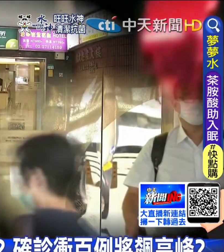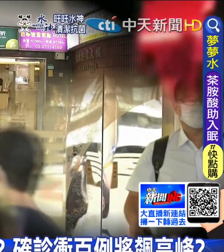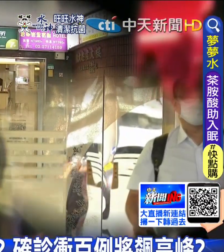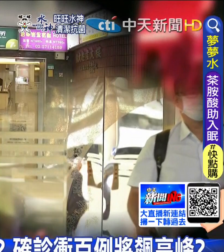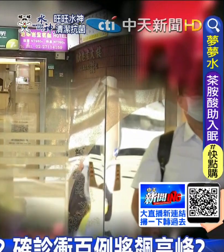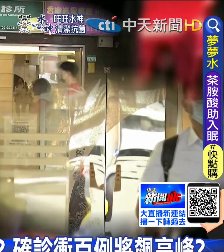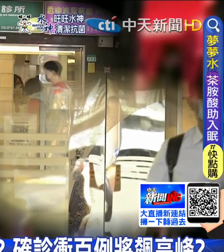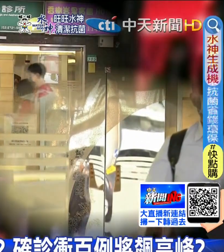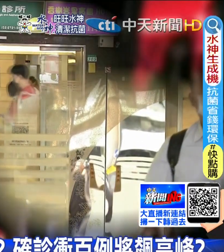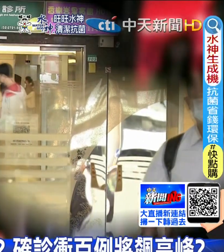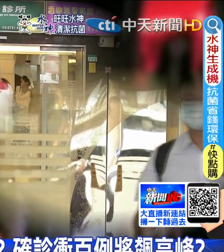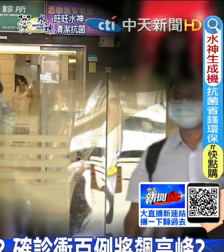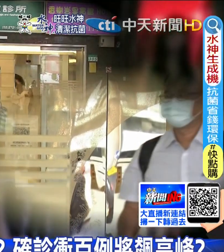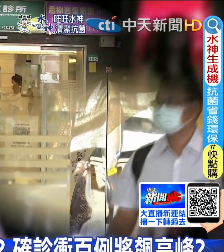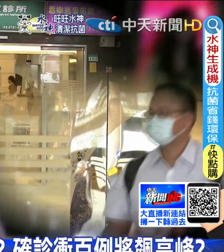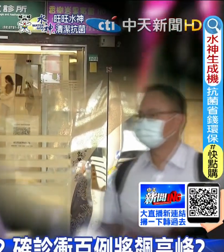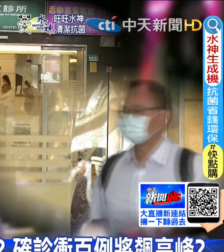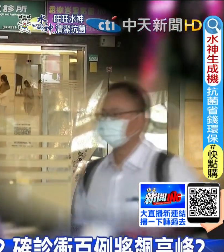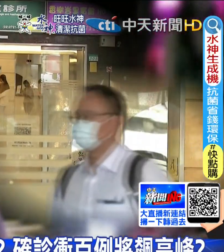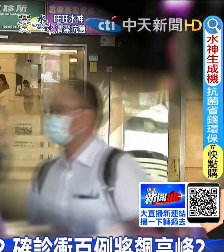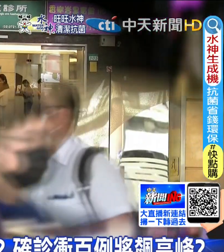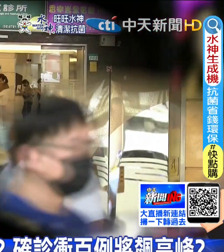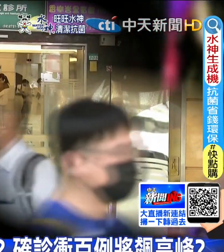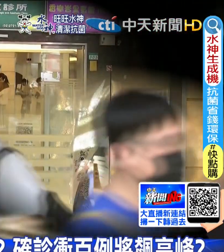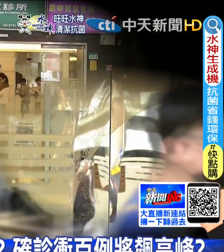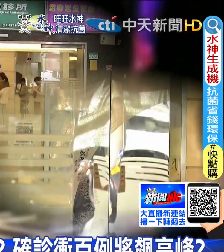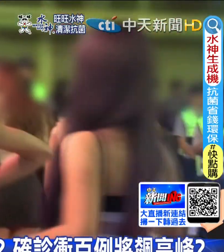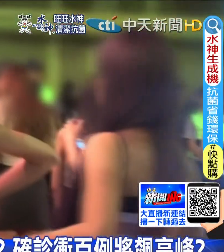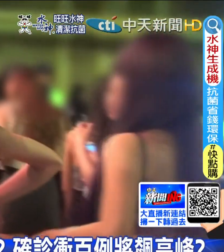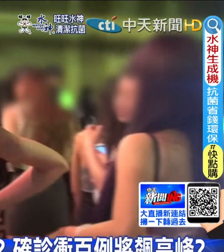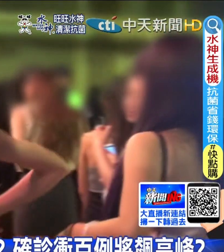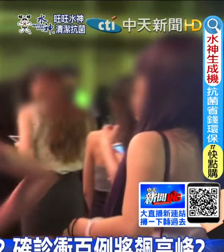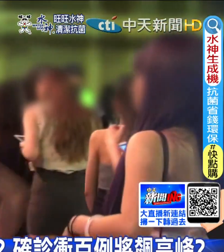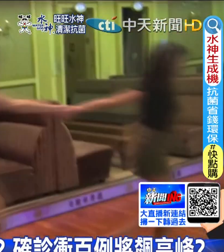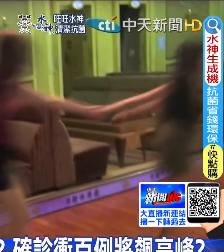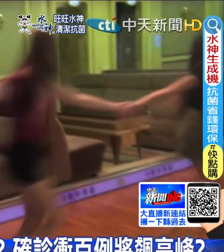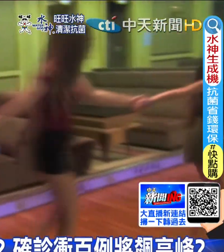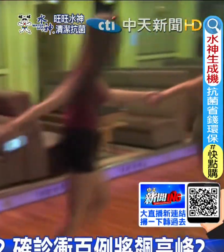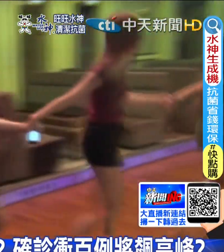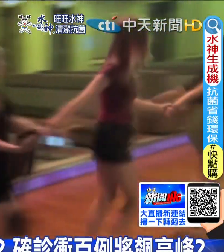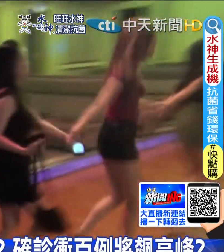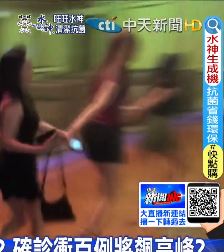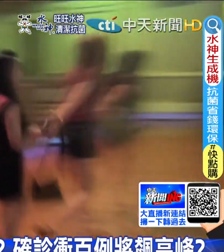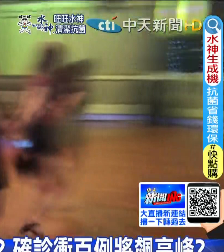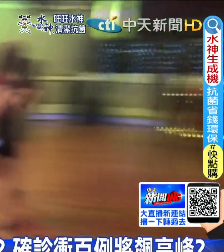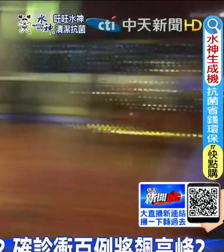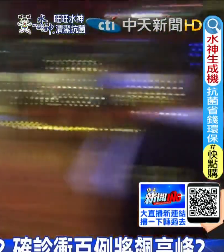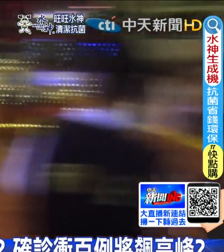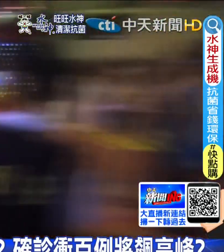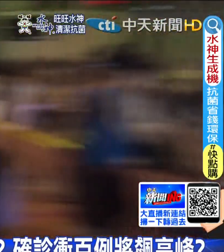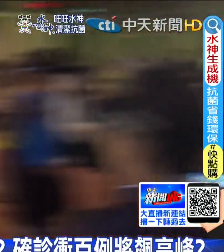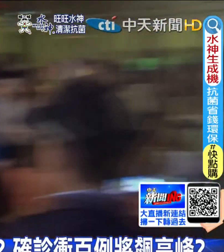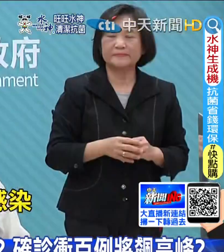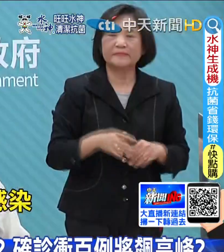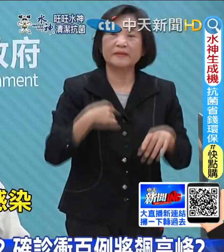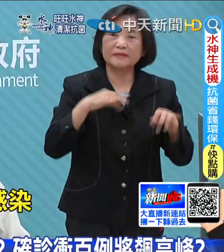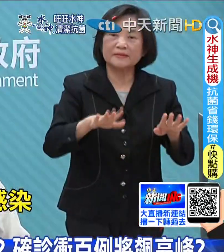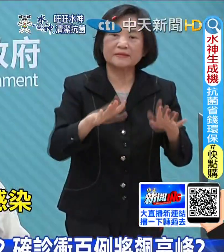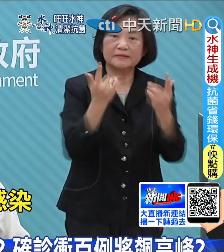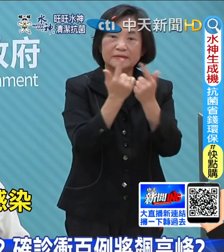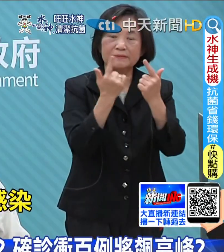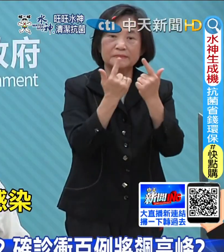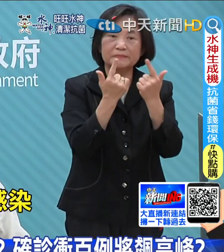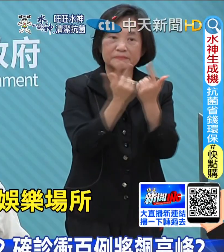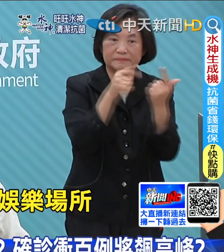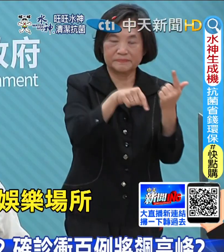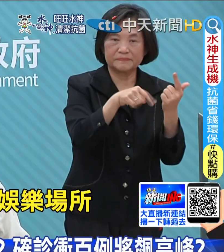馆、183男模会所和万豪会馆、金昌酒店等等，牛郎店和酒店小姐让台北大爆群聚。 台北的